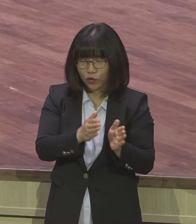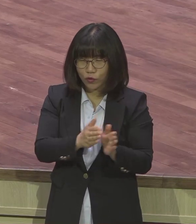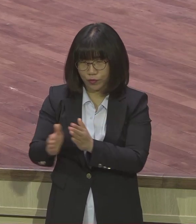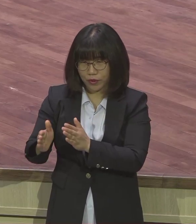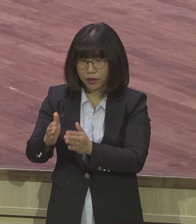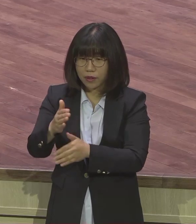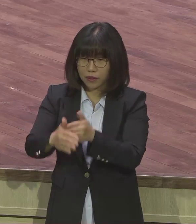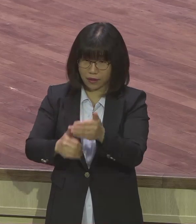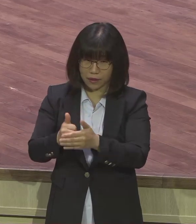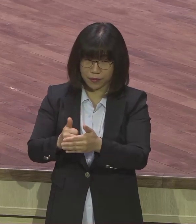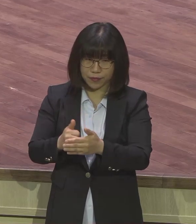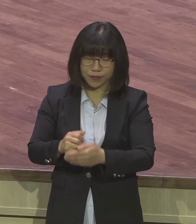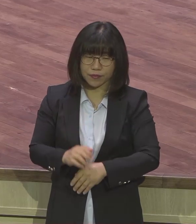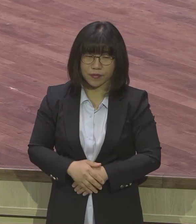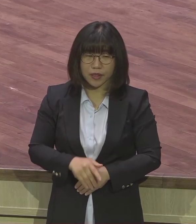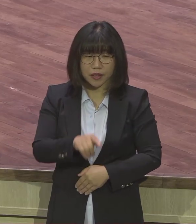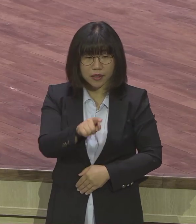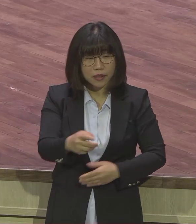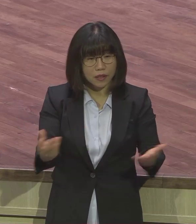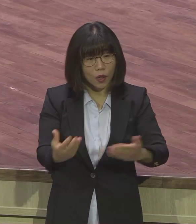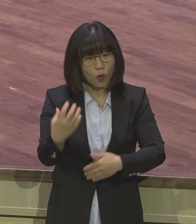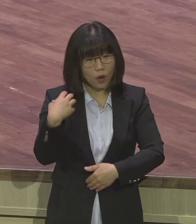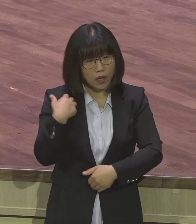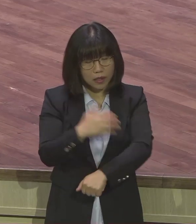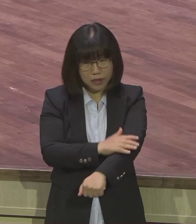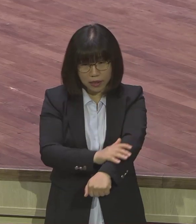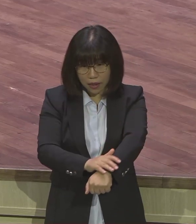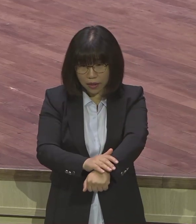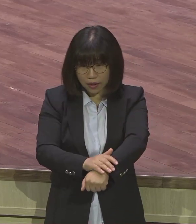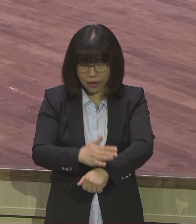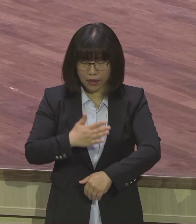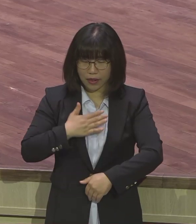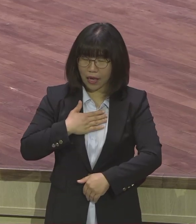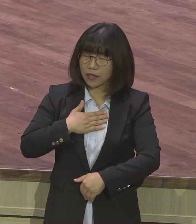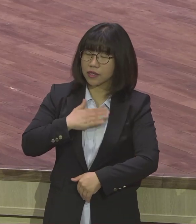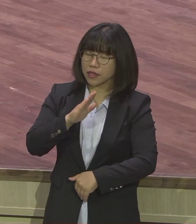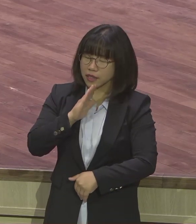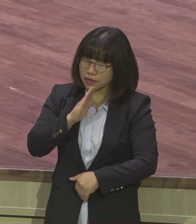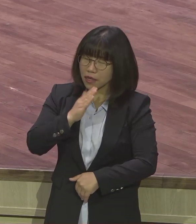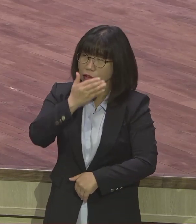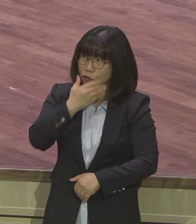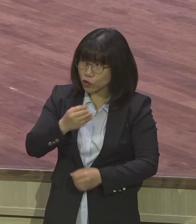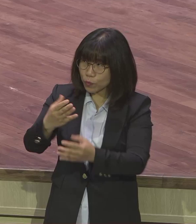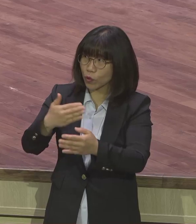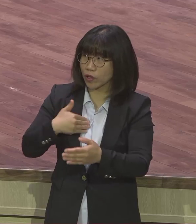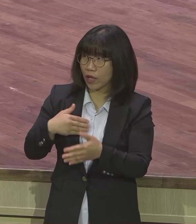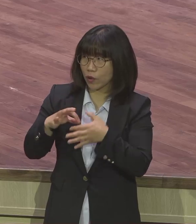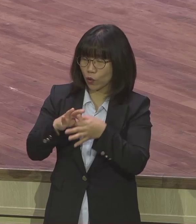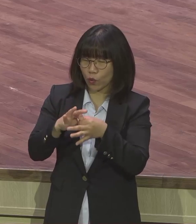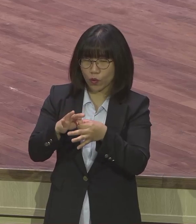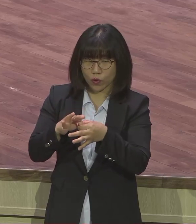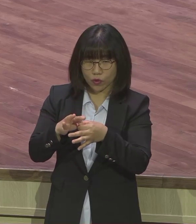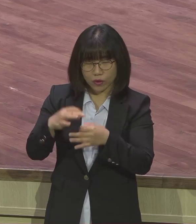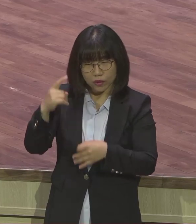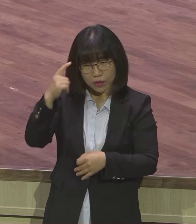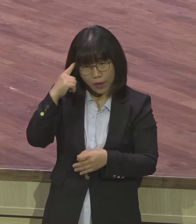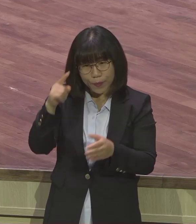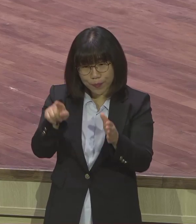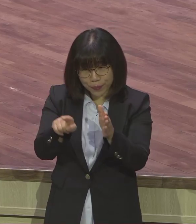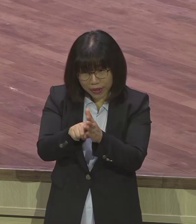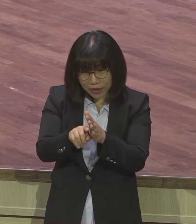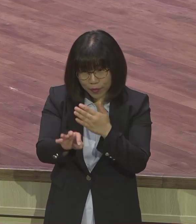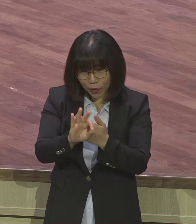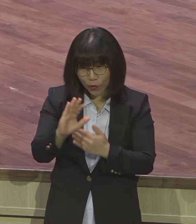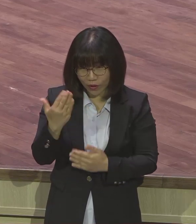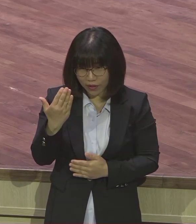그래서 여러분 역할을 잘 감당해야 됩니다. 나는 축복의 통로다. 아멘. 이걸 믿어야 돼요. 믿으면 믿음대로